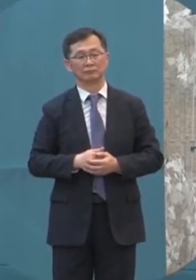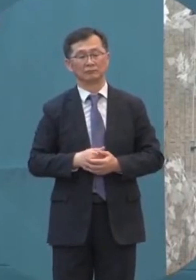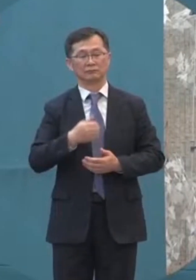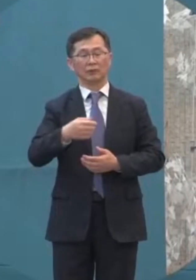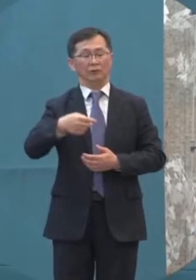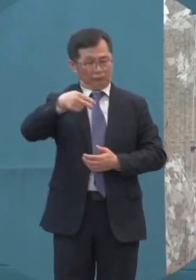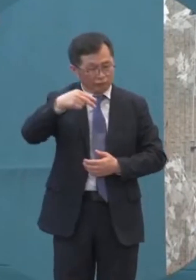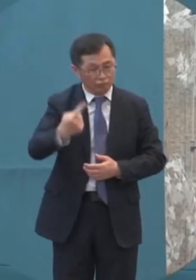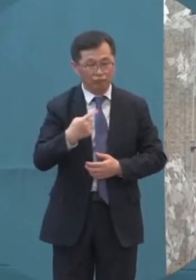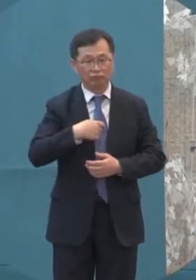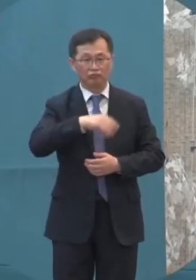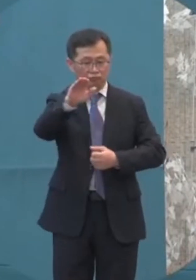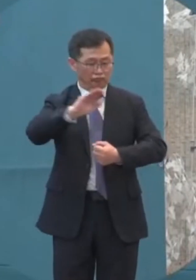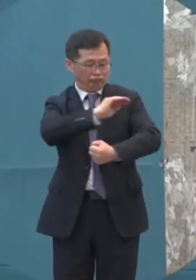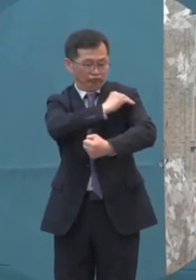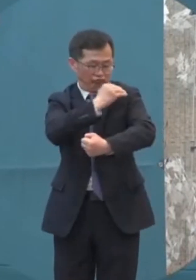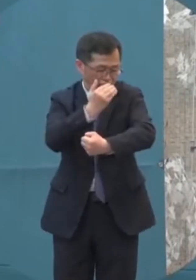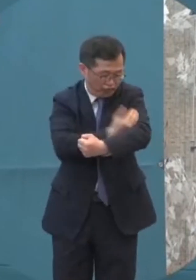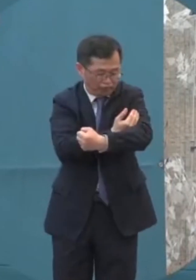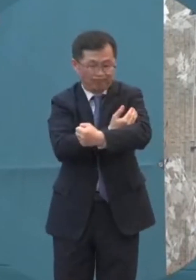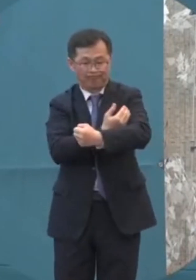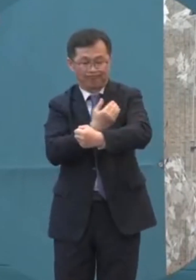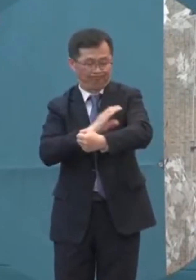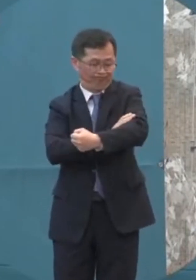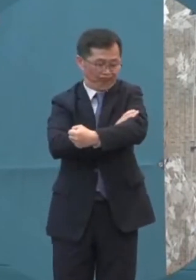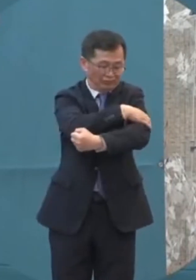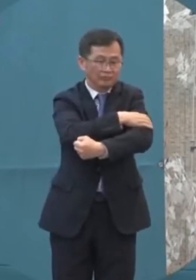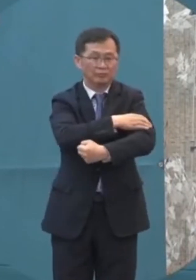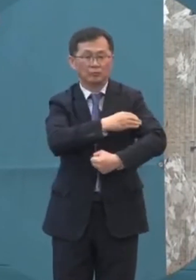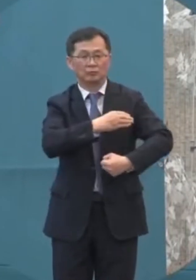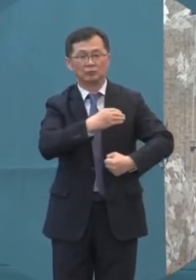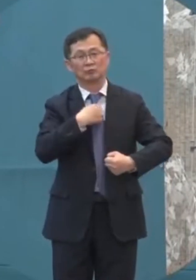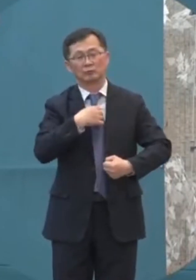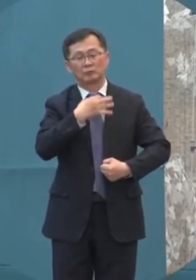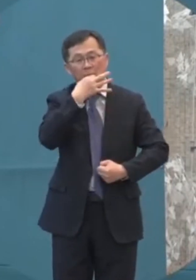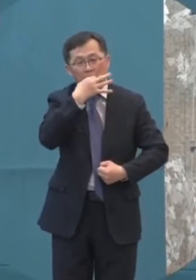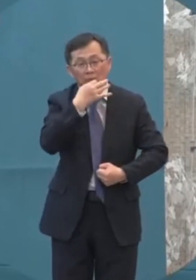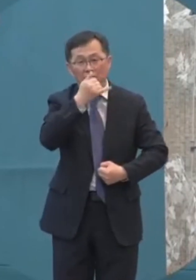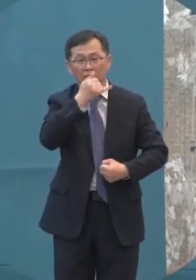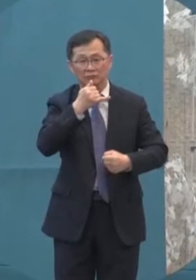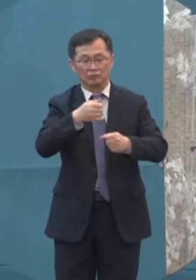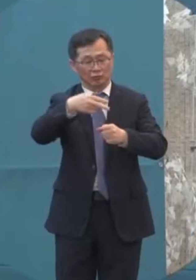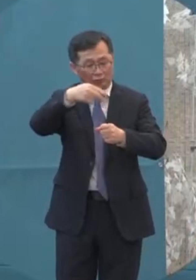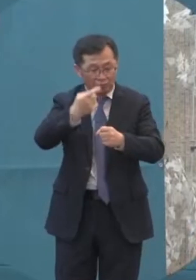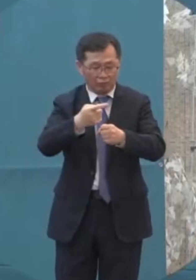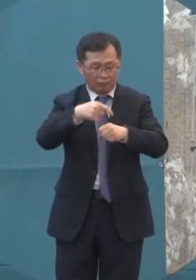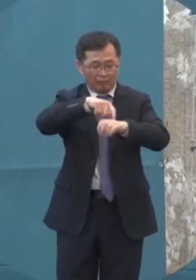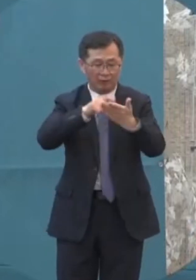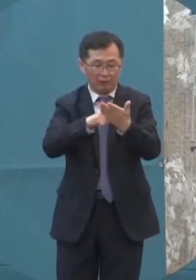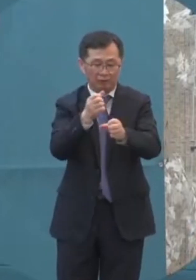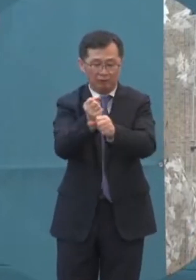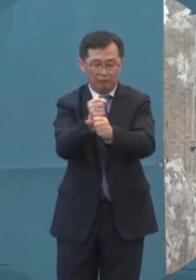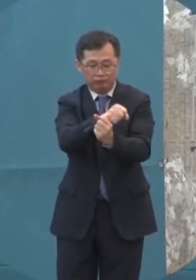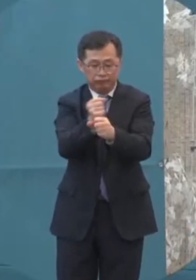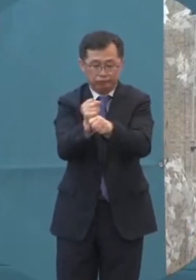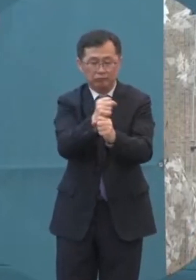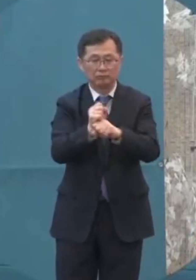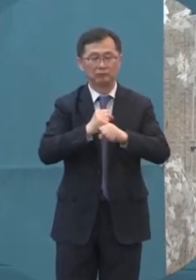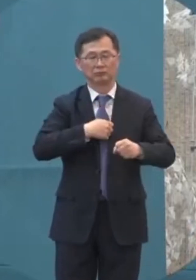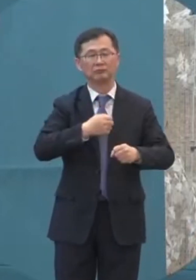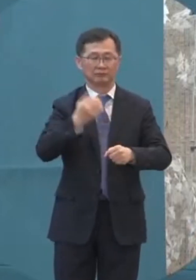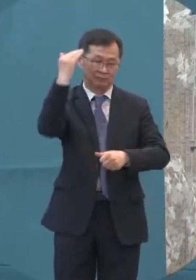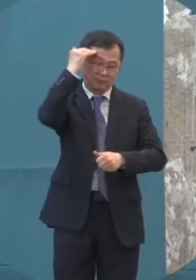그래도 권력은 마성이 있어서 그런 사람마저도 흔들어대는 게 권력입니다.